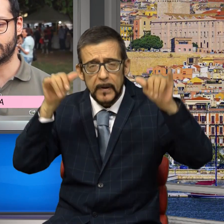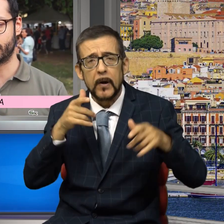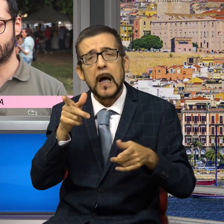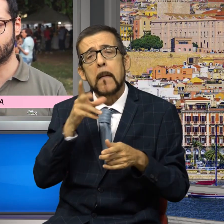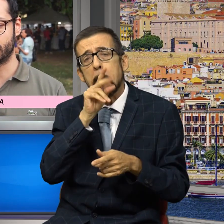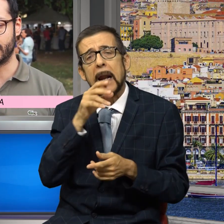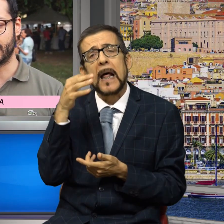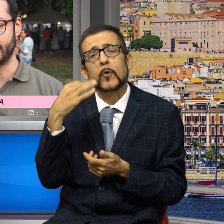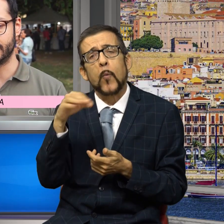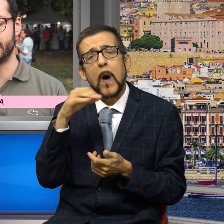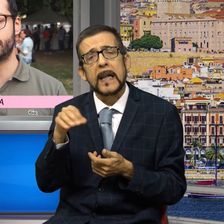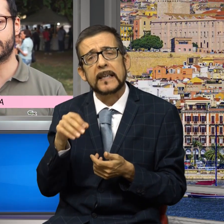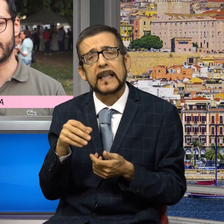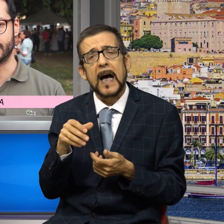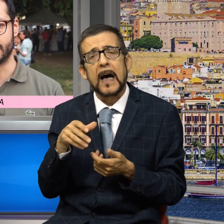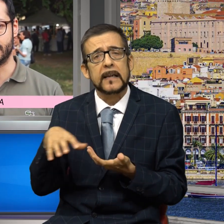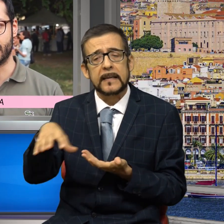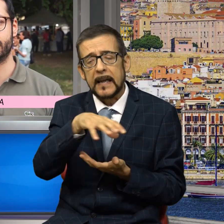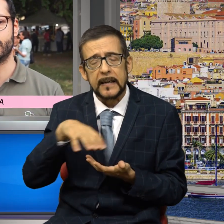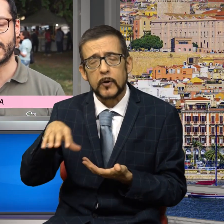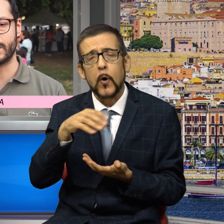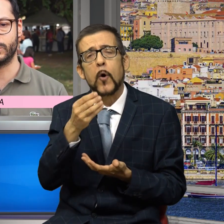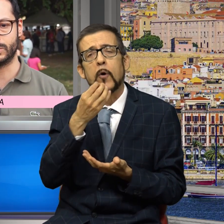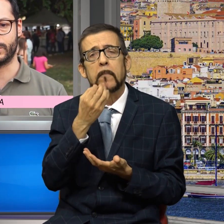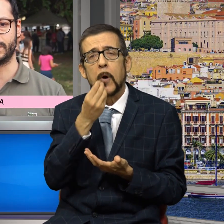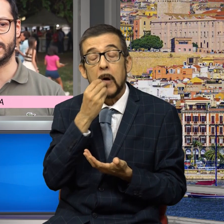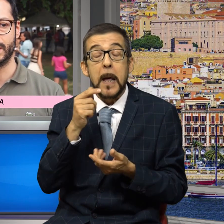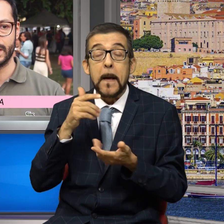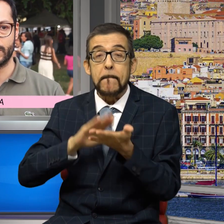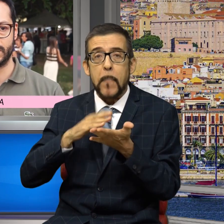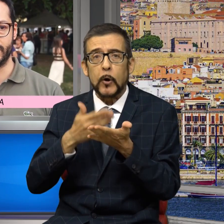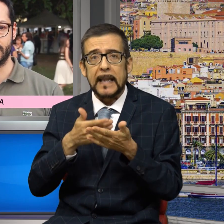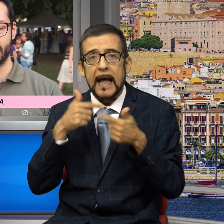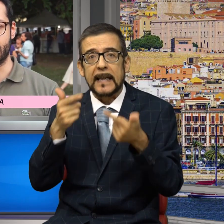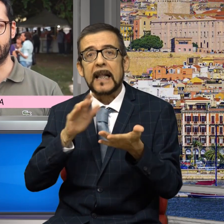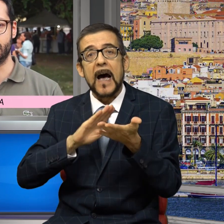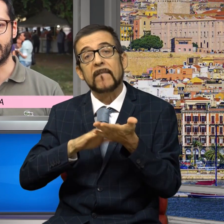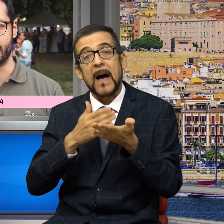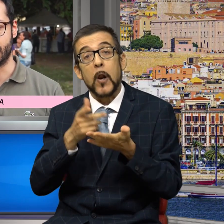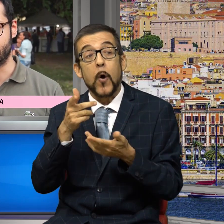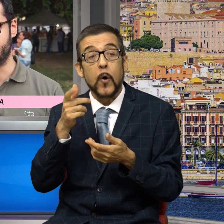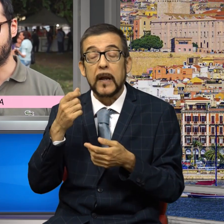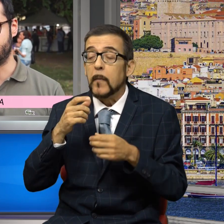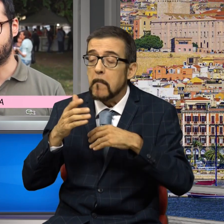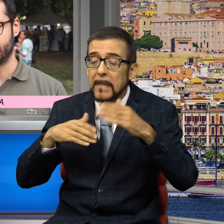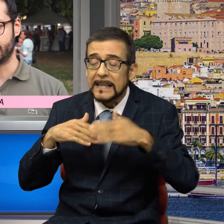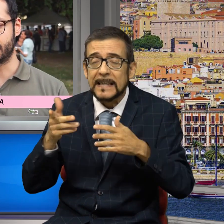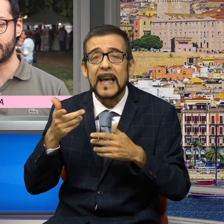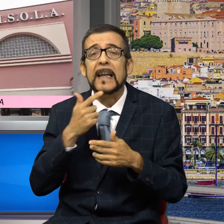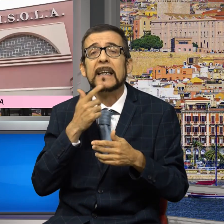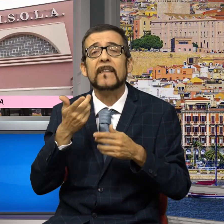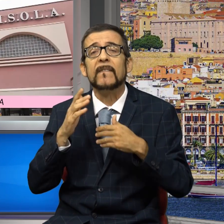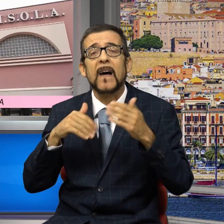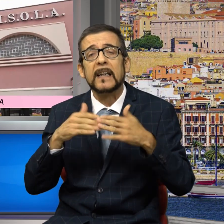abbiamo parlato soprattutto dell'importanza di avvalorare appunto questi mestieri artigiani che